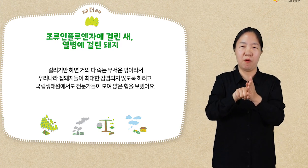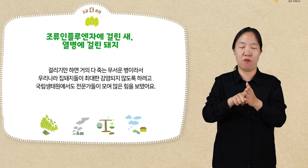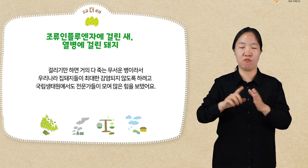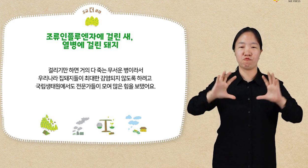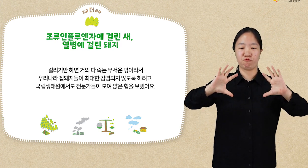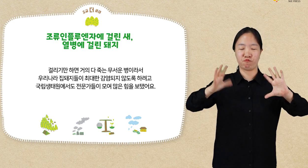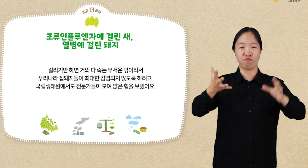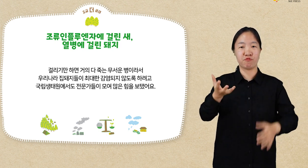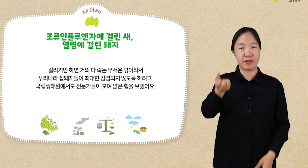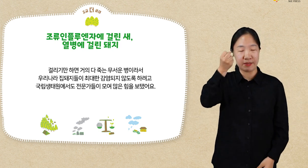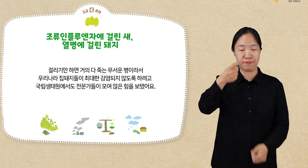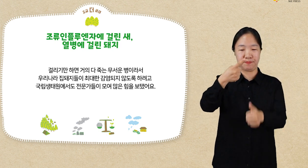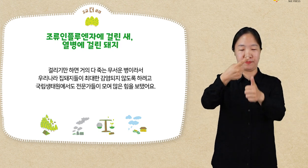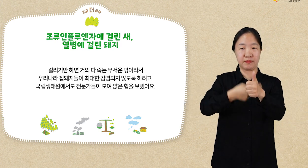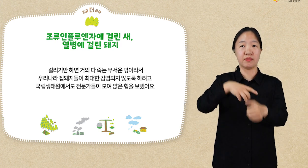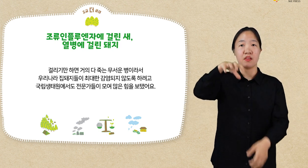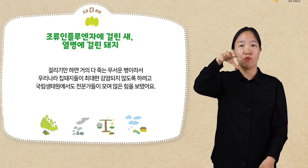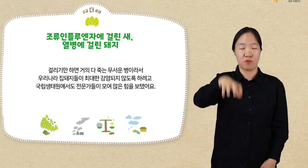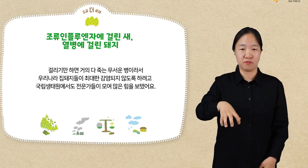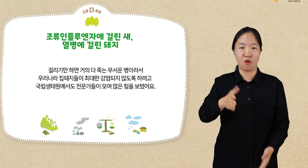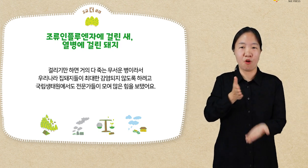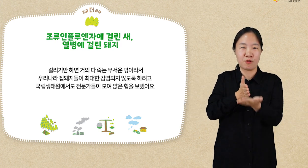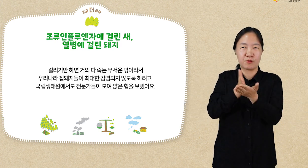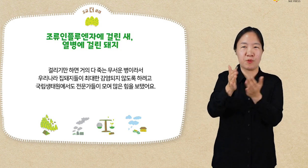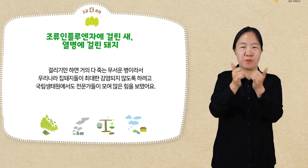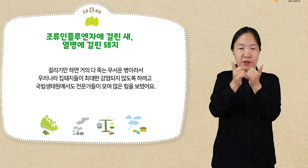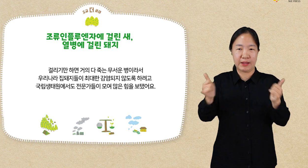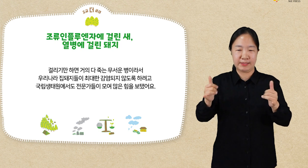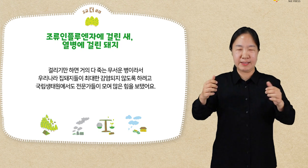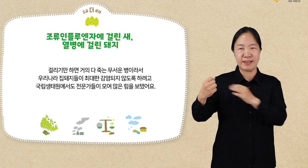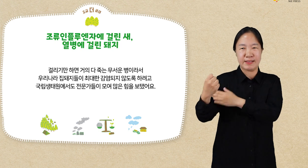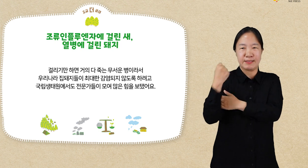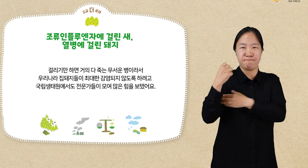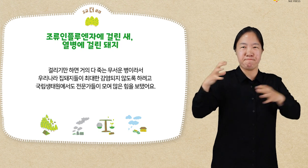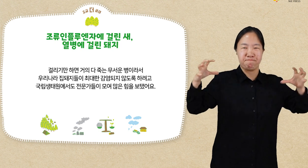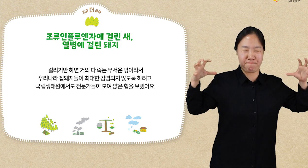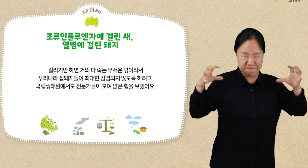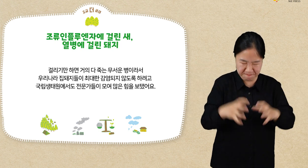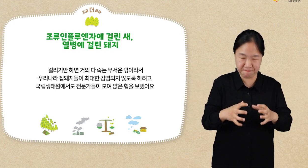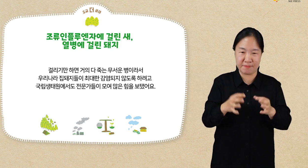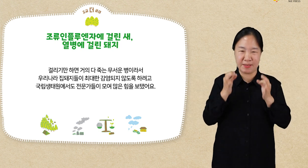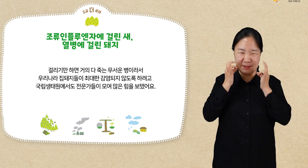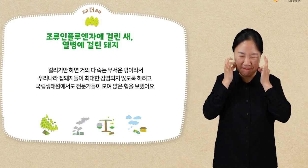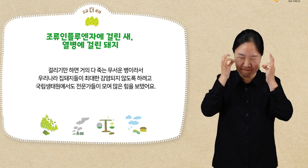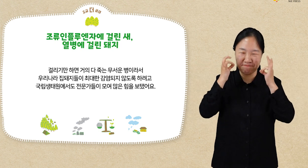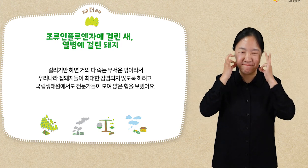국립생태원에서도 전문가들이 모여 많은 힘을 보탰어요.